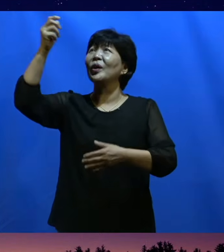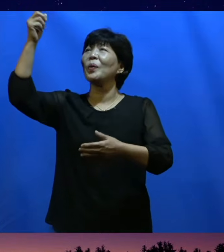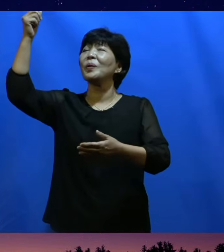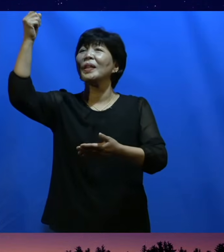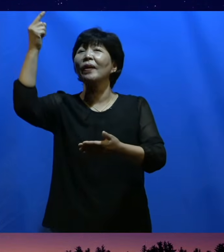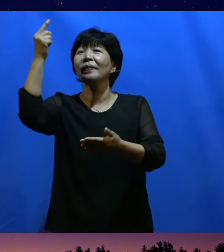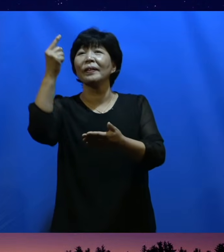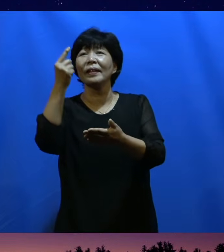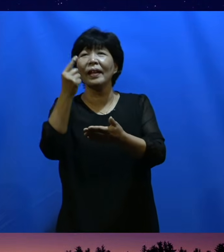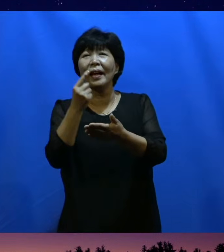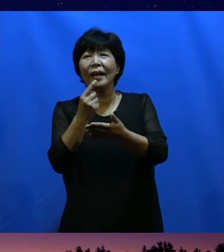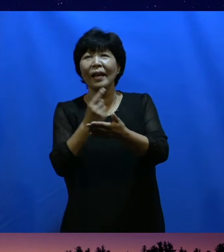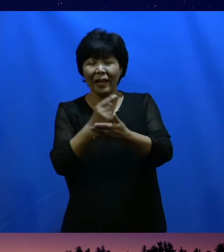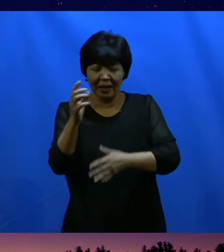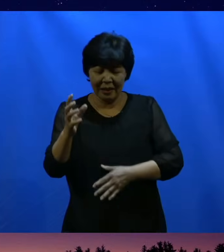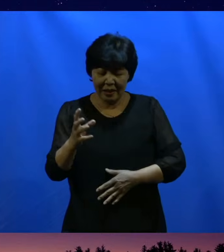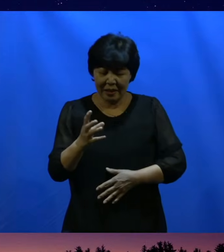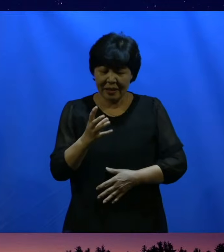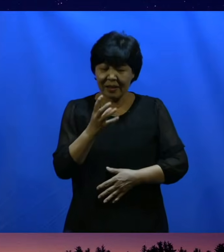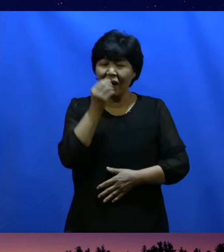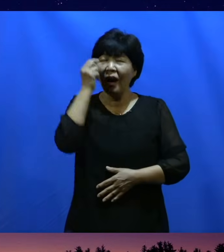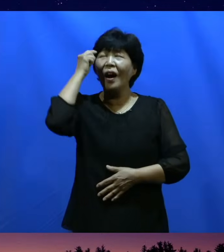성령이 오셨네.